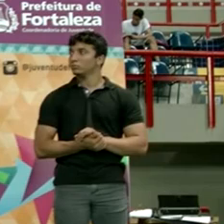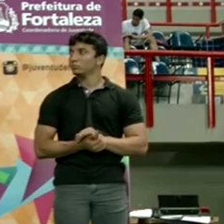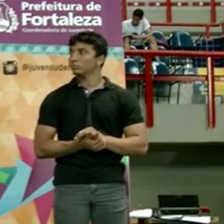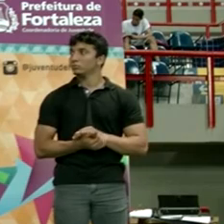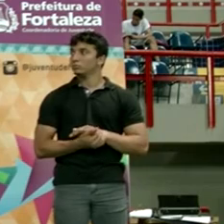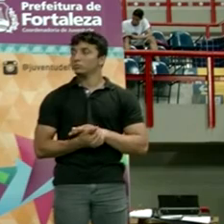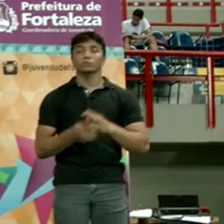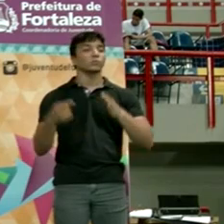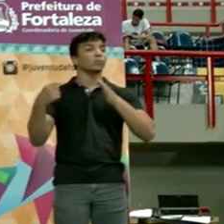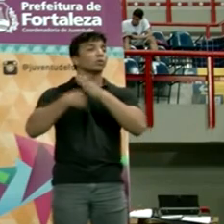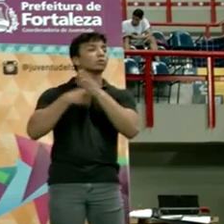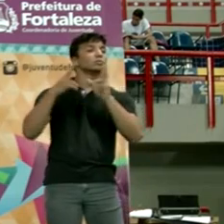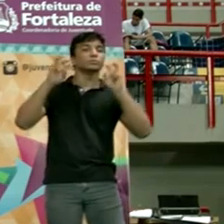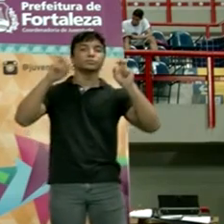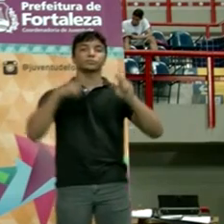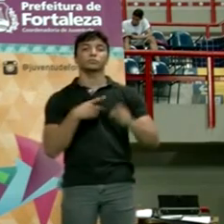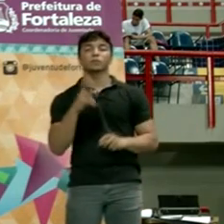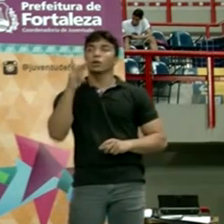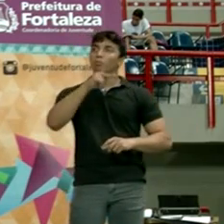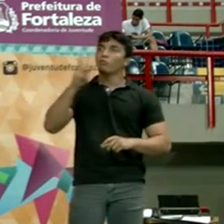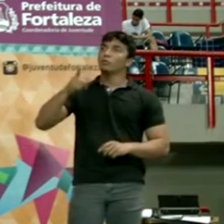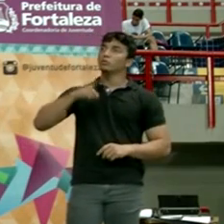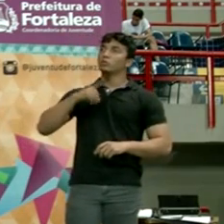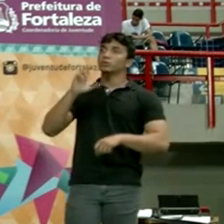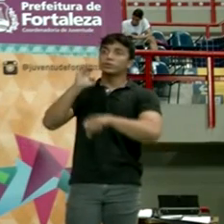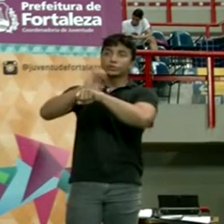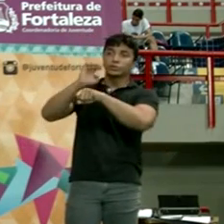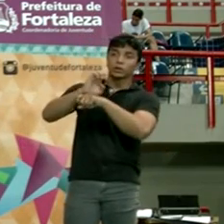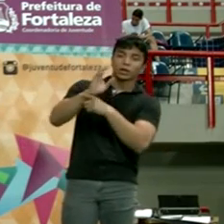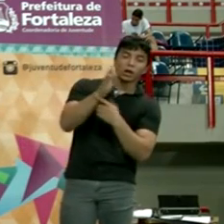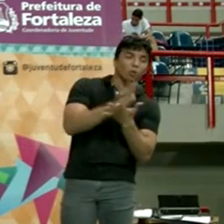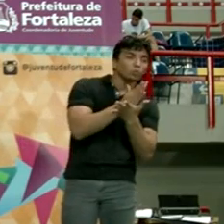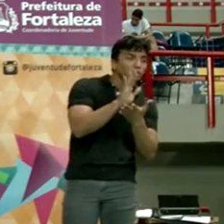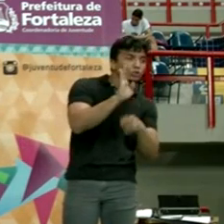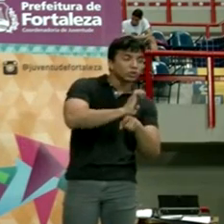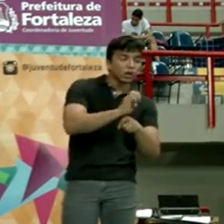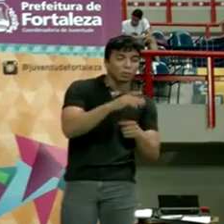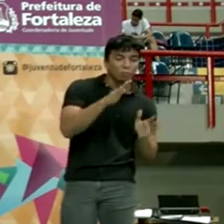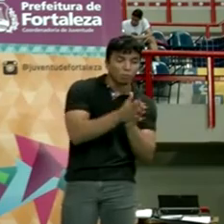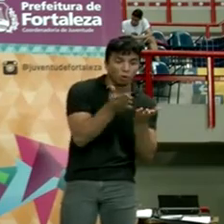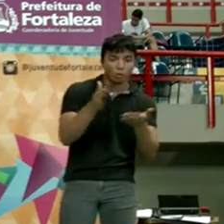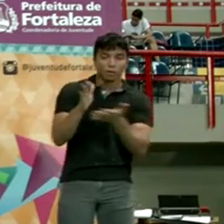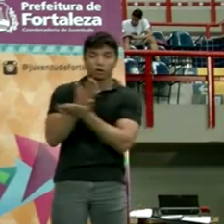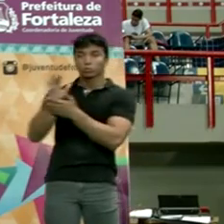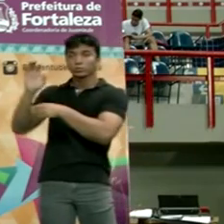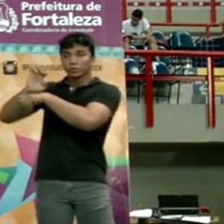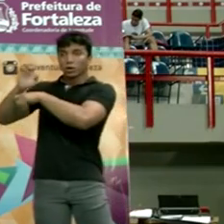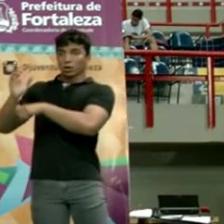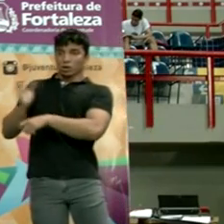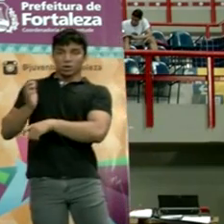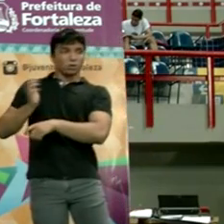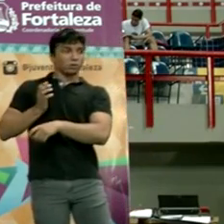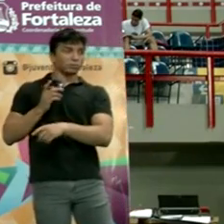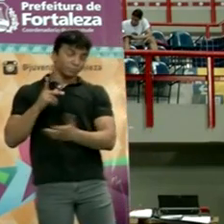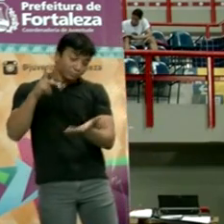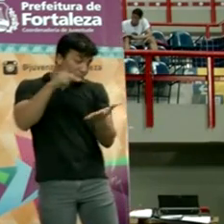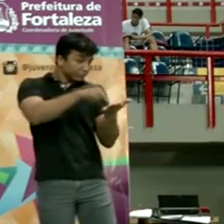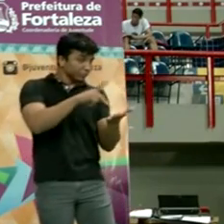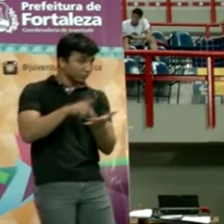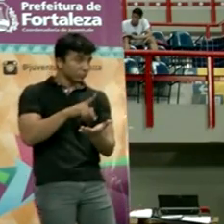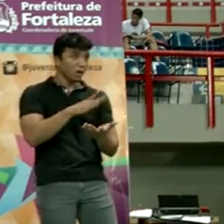Muito bem, a pergunta diz assim, professor, tem estados mais pobres e estados mais ricos? Ok, é verdade, há